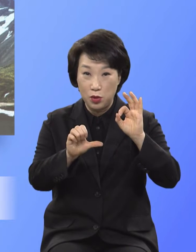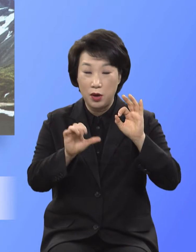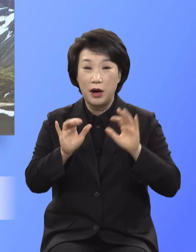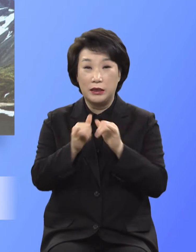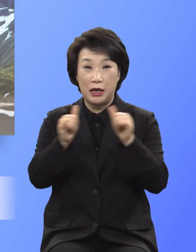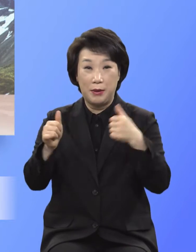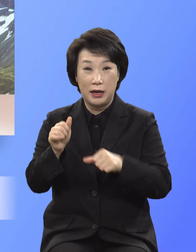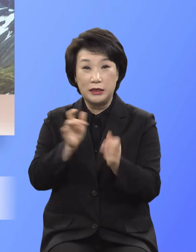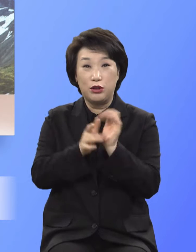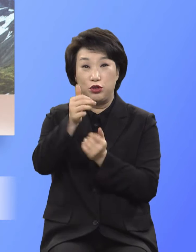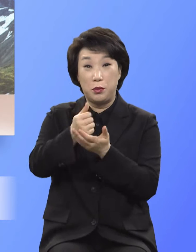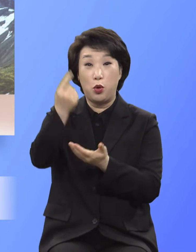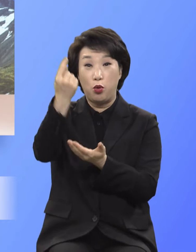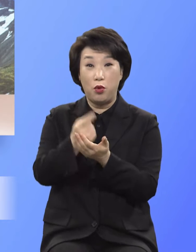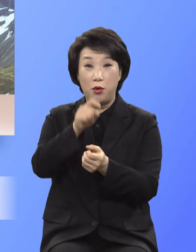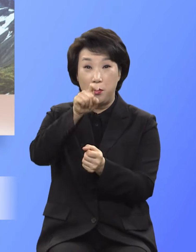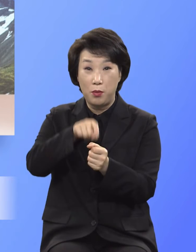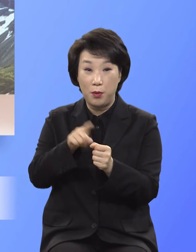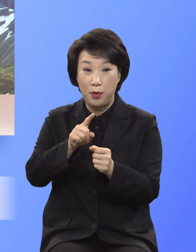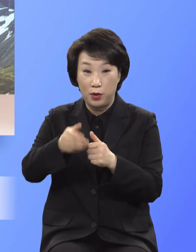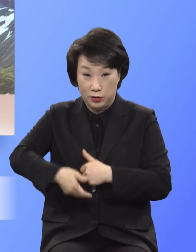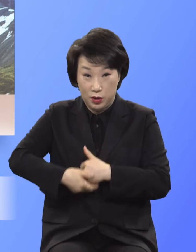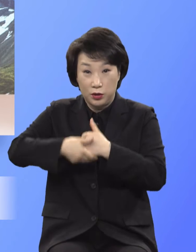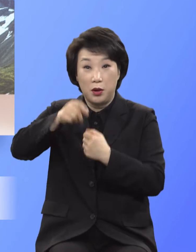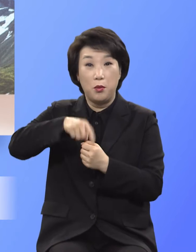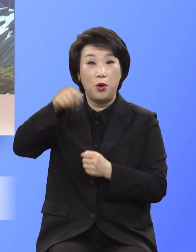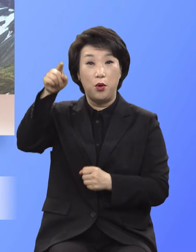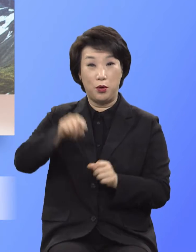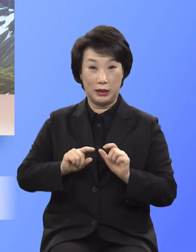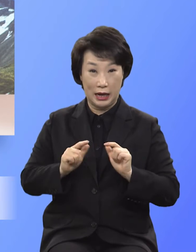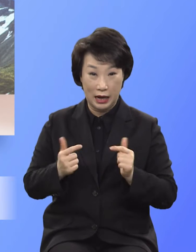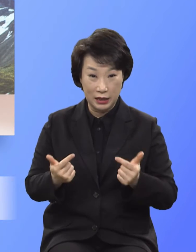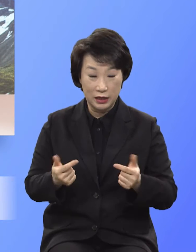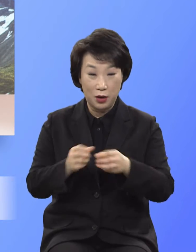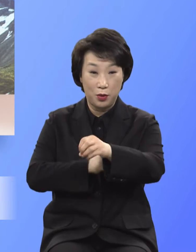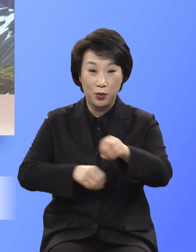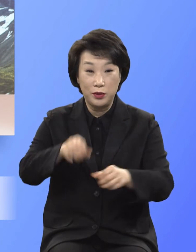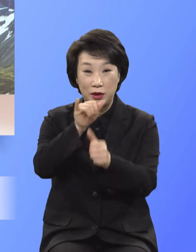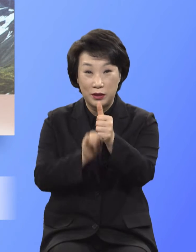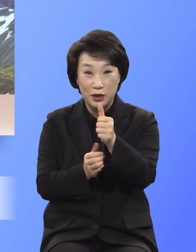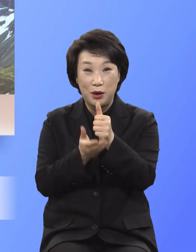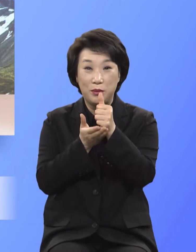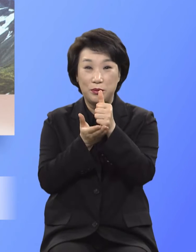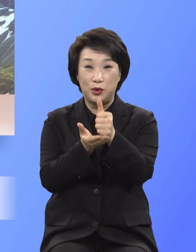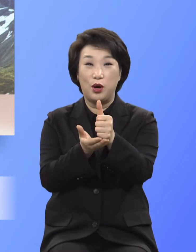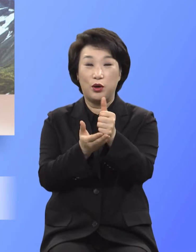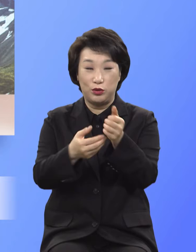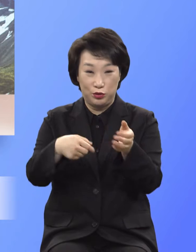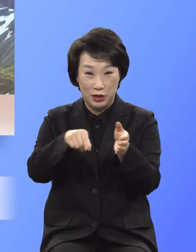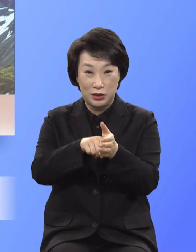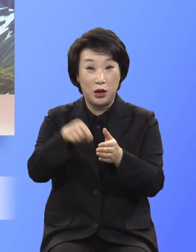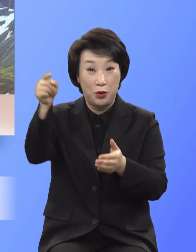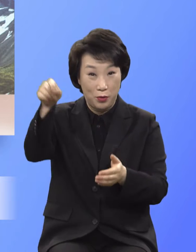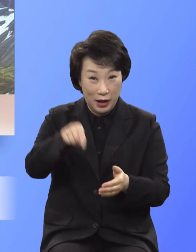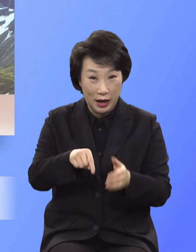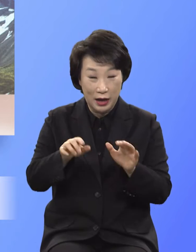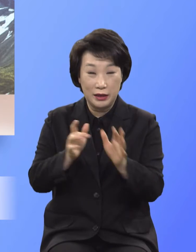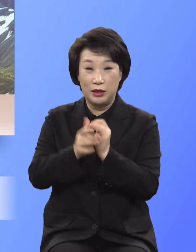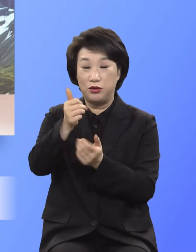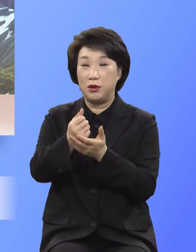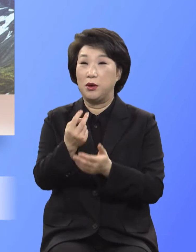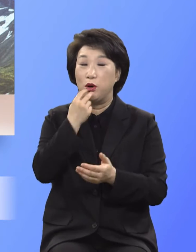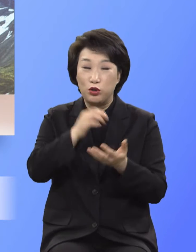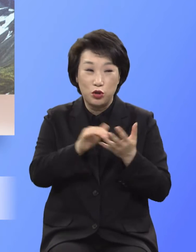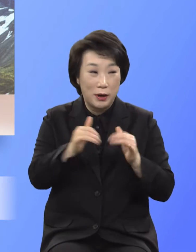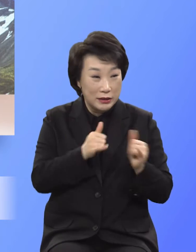45절에 인자에 온 것은 섬김을 받으려 함이 아니요 도리어 섬기려고 자기